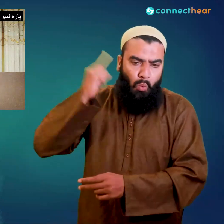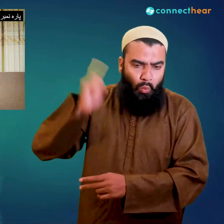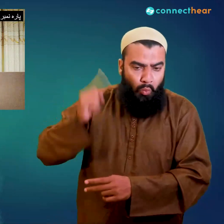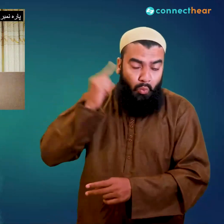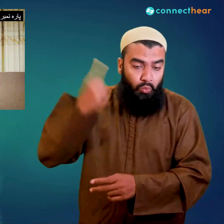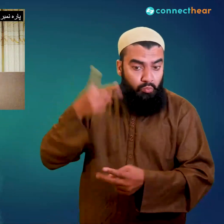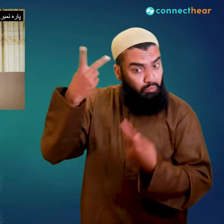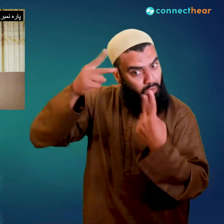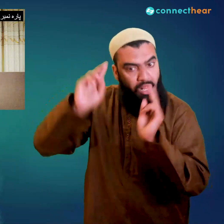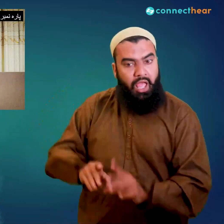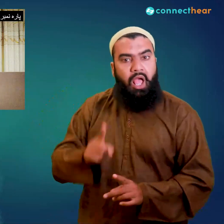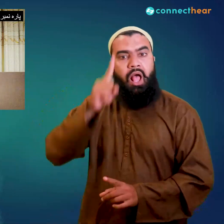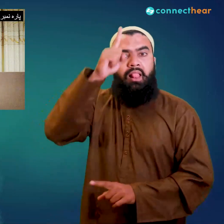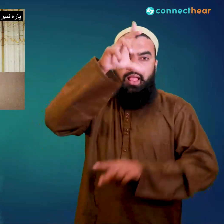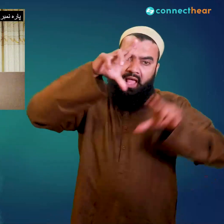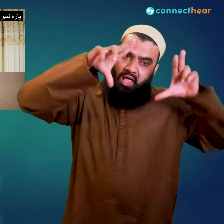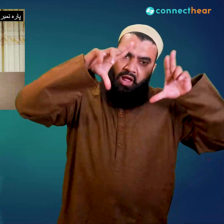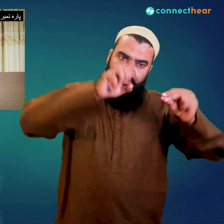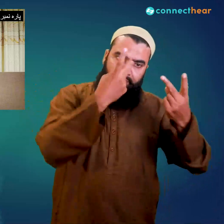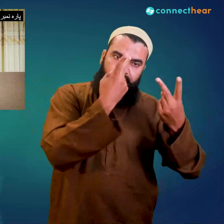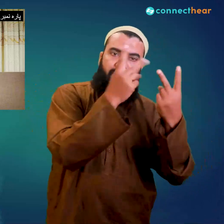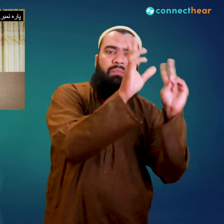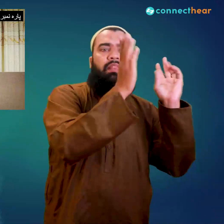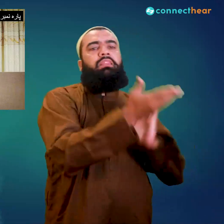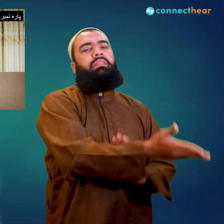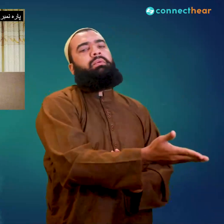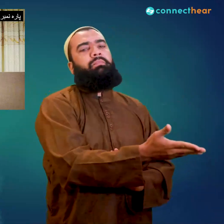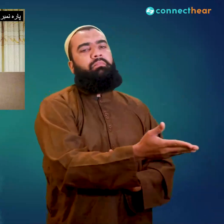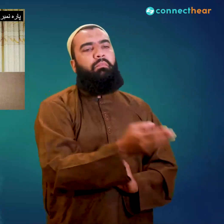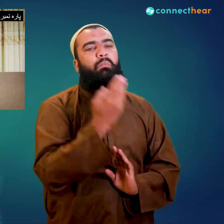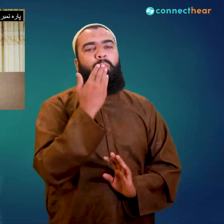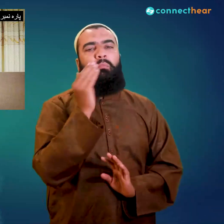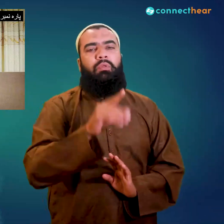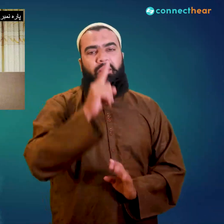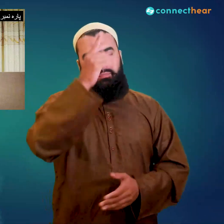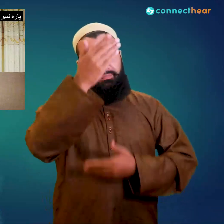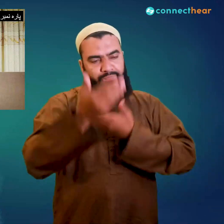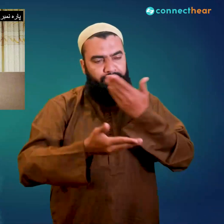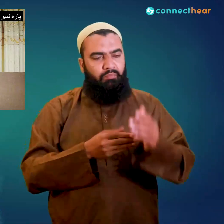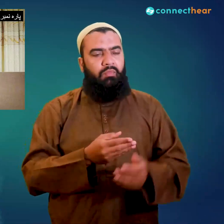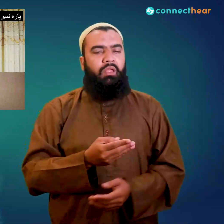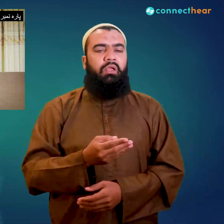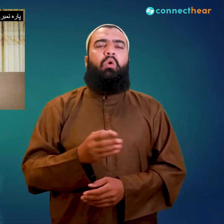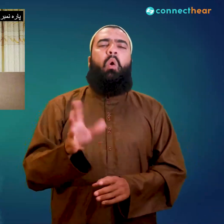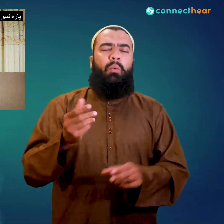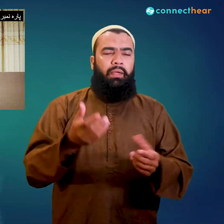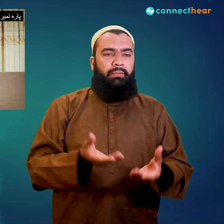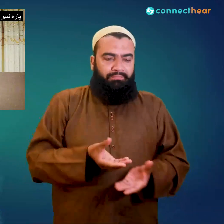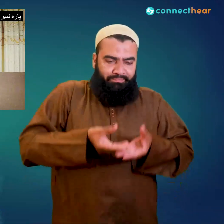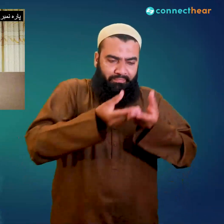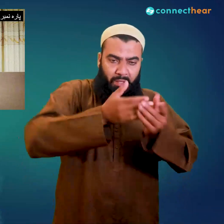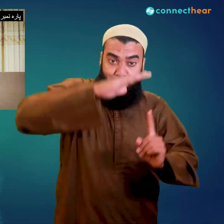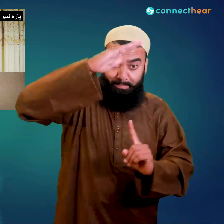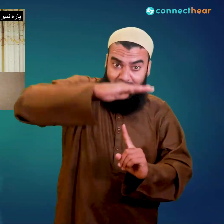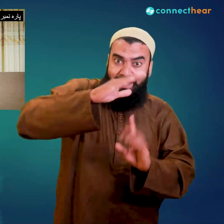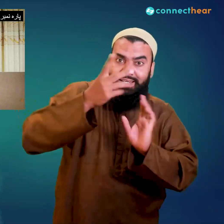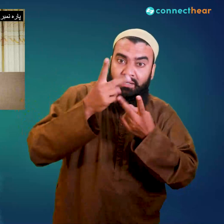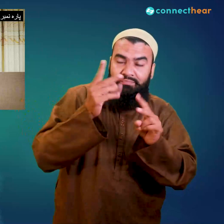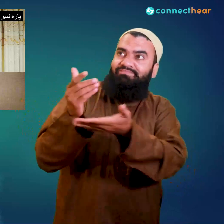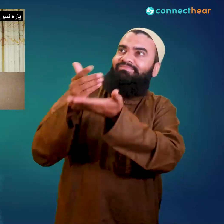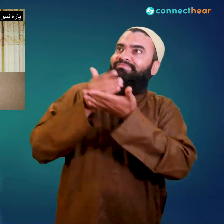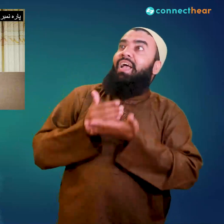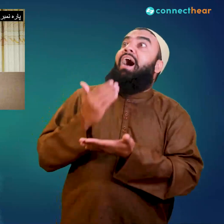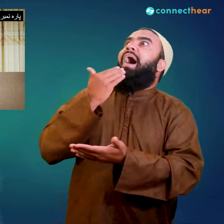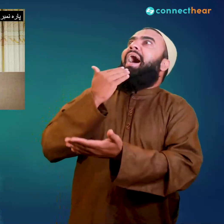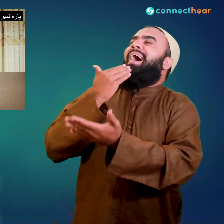اللہ کی نعمتوں کا کفران نہ کرنا، اس بارے میں یہ آیت مشہور ہے کہ جب اللہ کی نعمتوں کا شکر